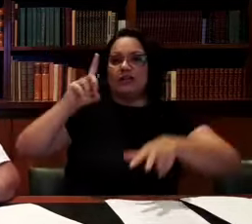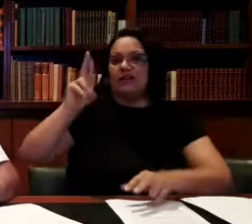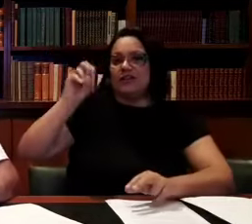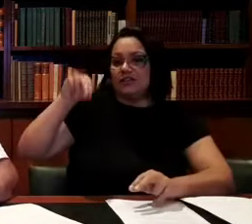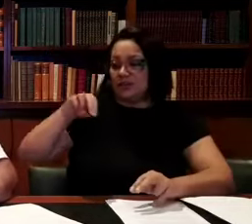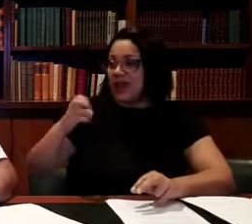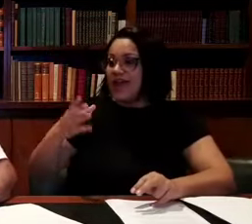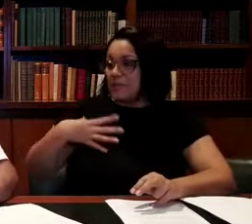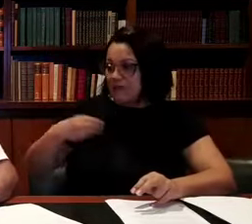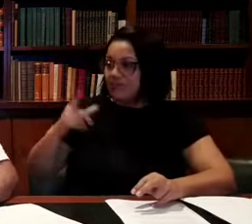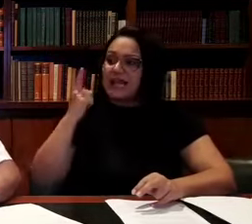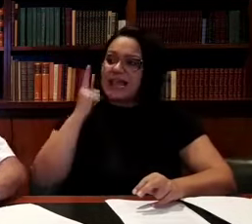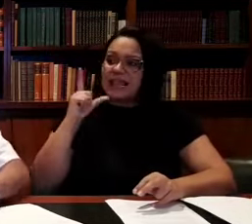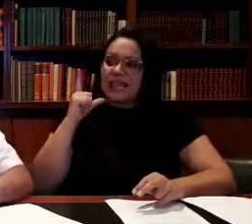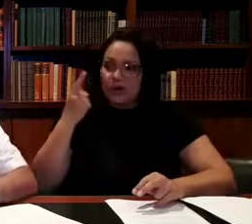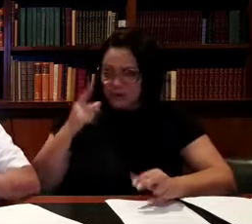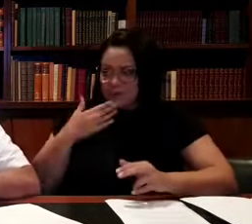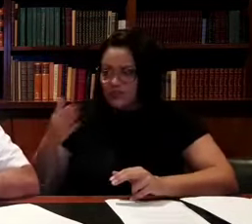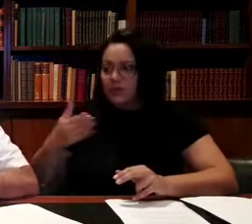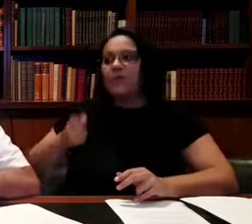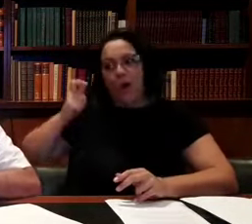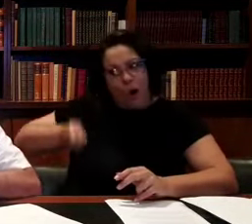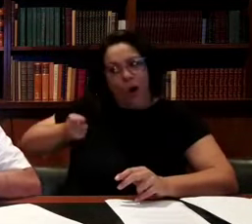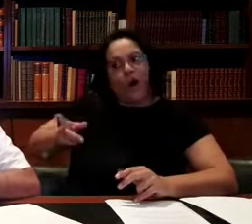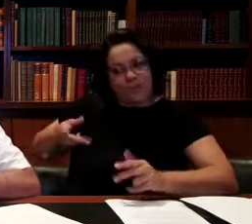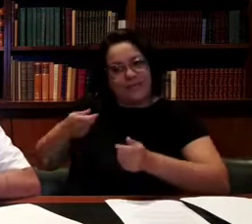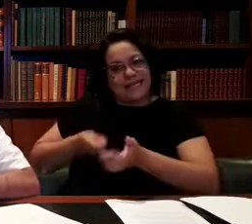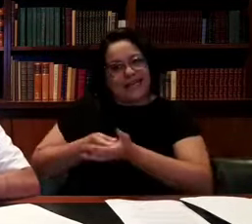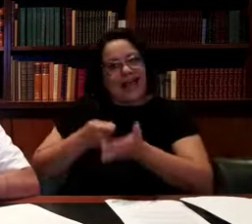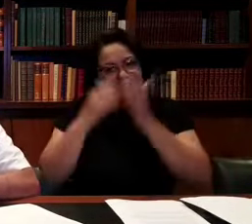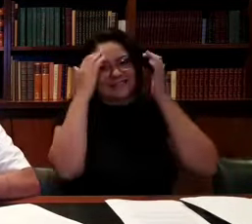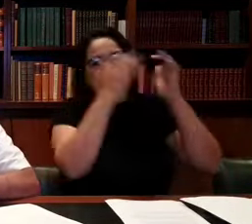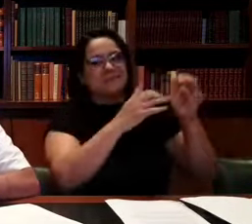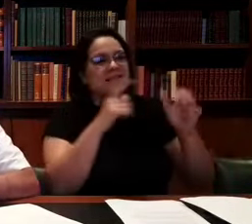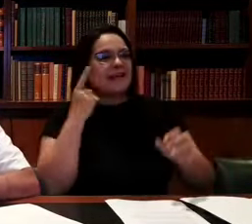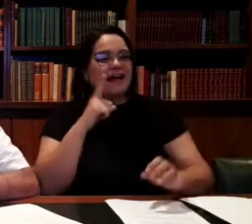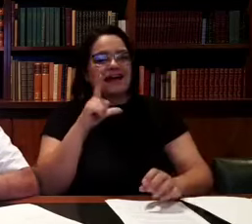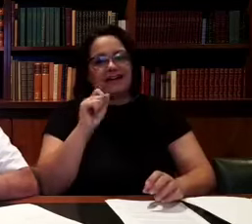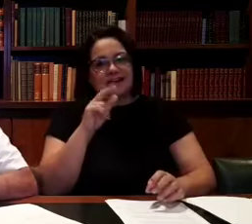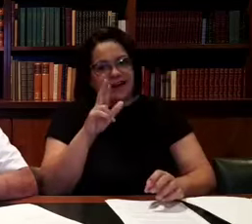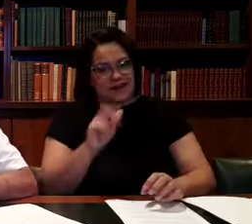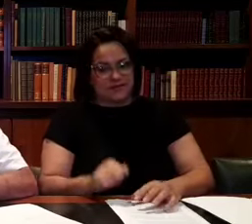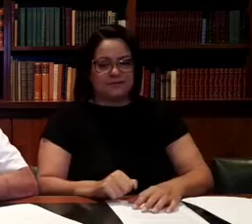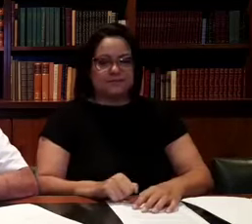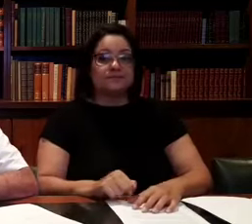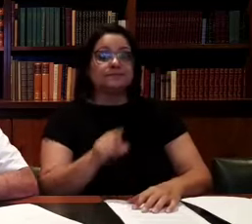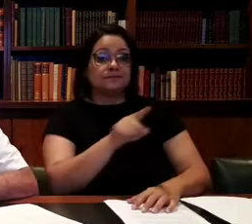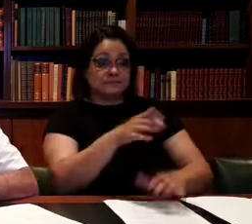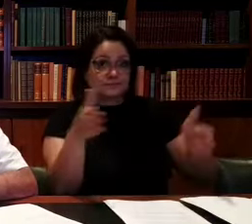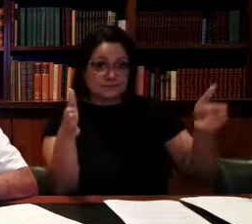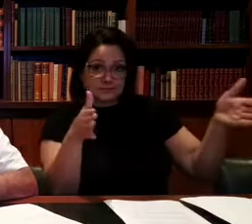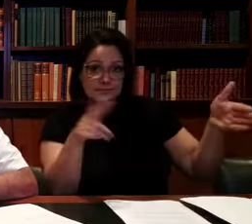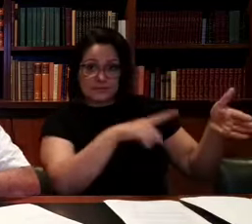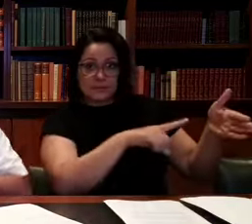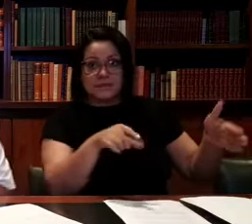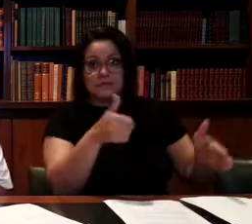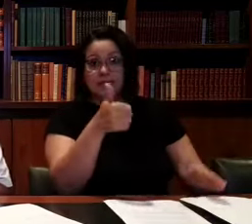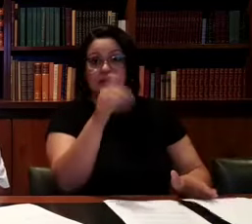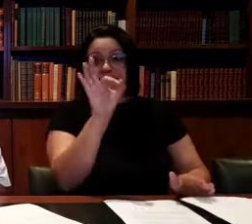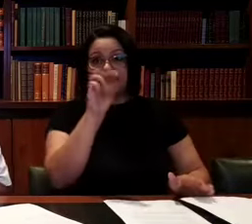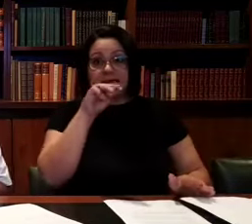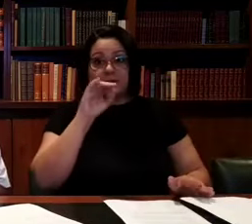pediu é uma ordem Então esse trecho inaugurado hoje lá atende mais ou menos 100.000